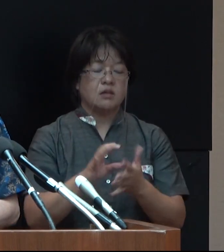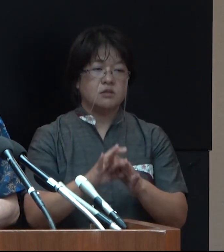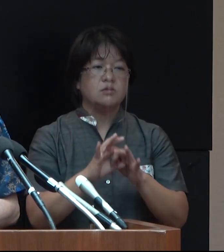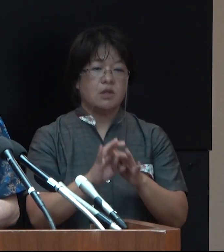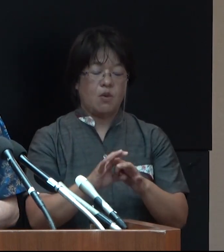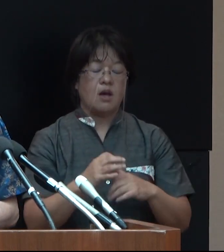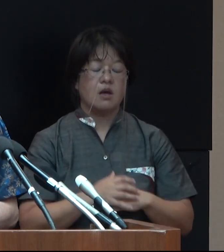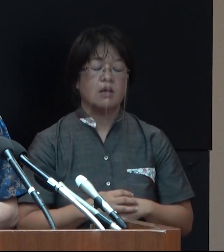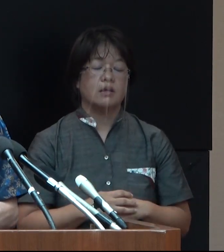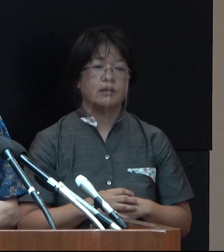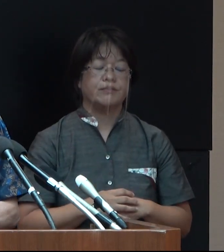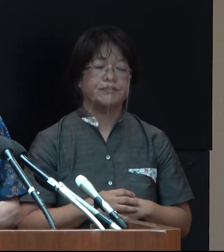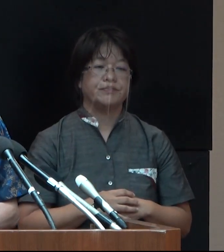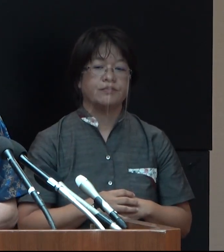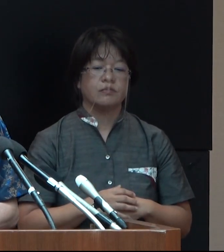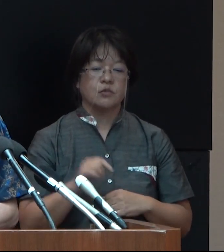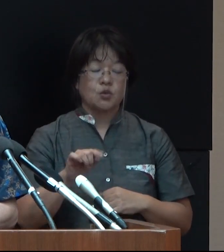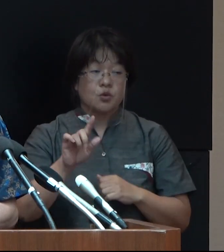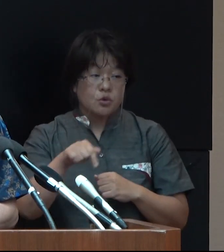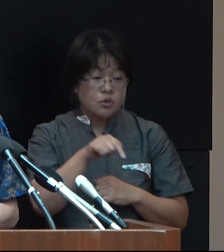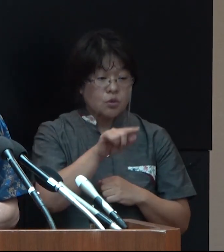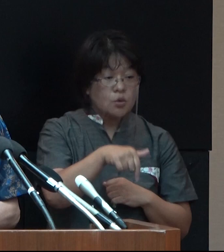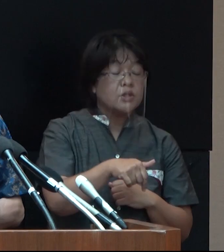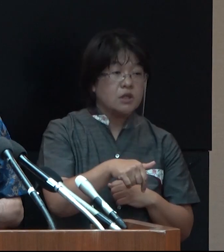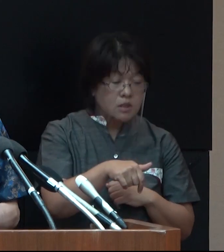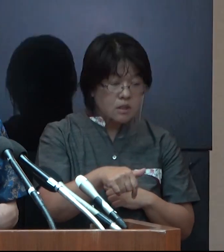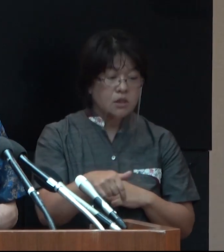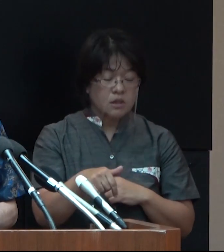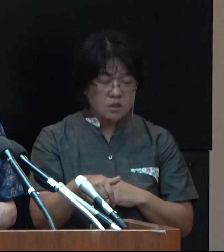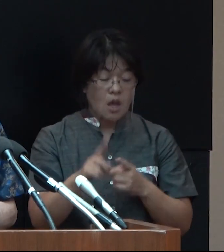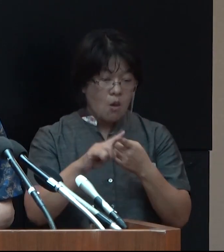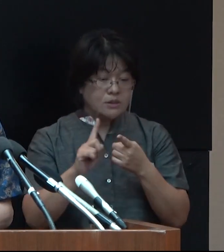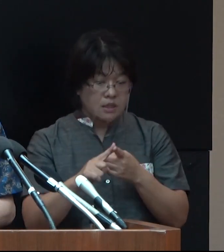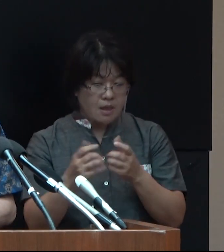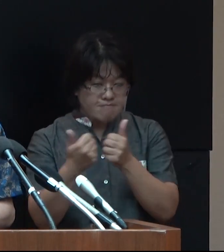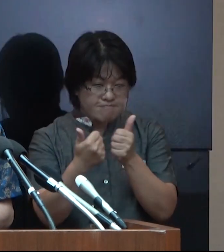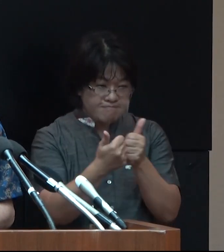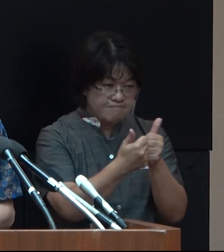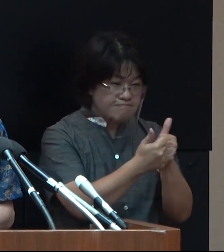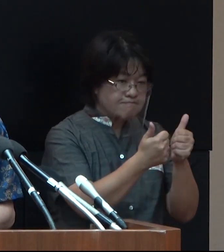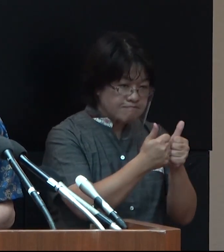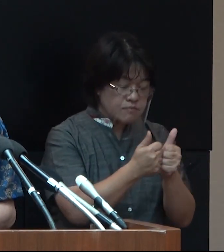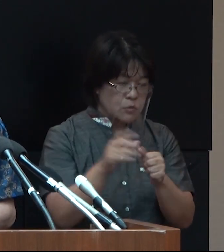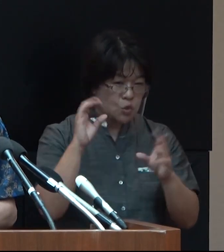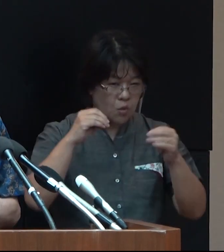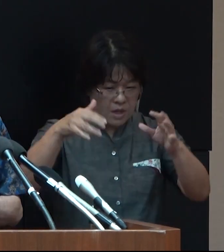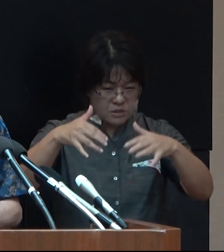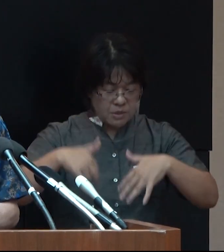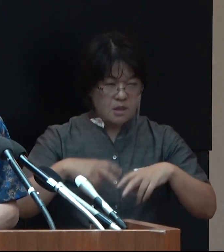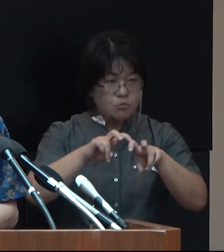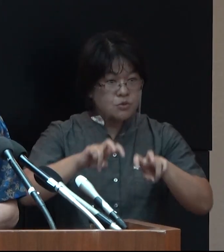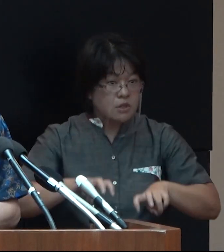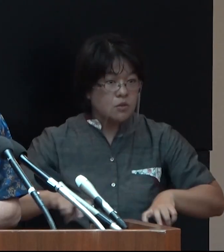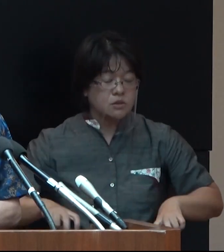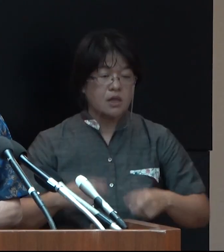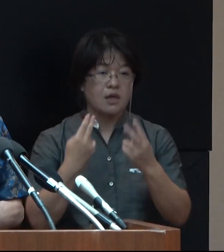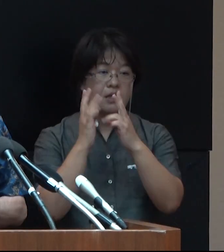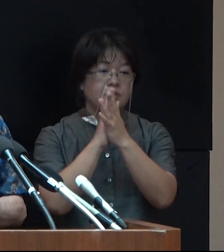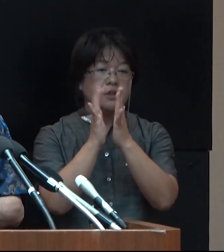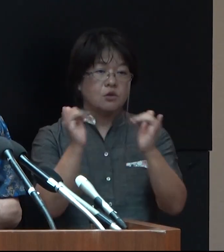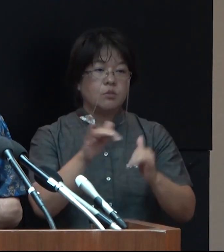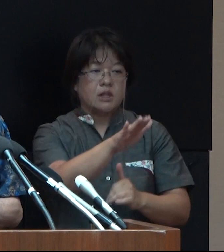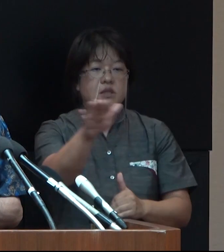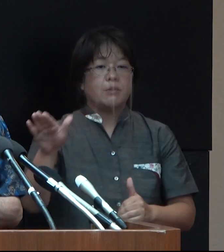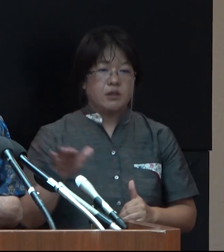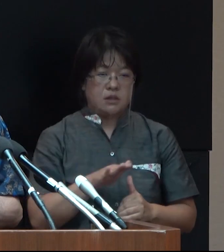たが、その時その時に適切に会議を開き、情報収集し分析をして、県民の皆さんに、